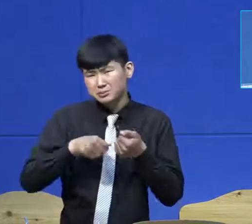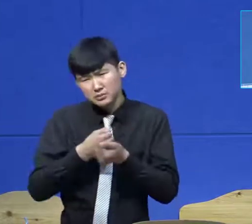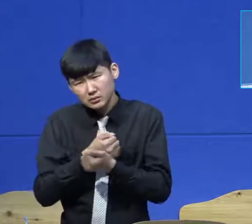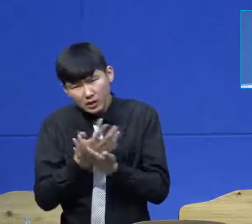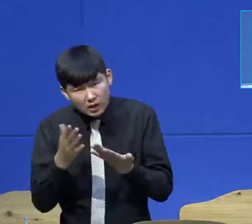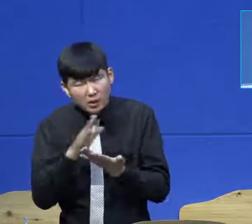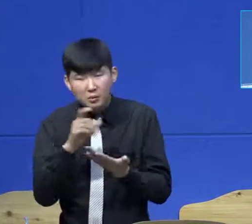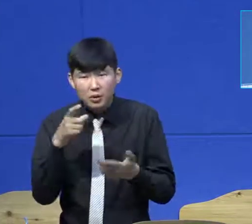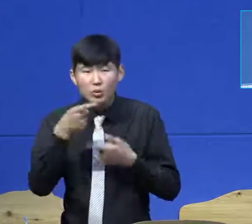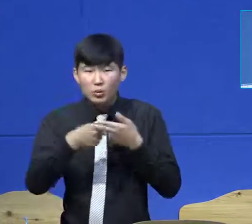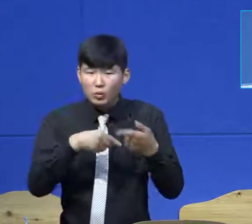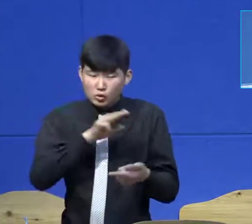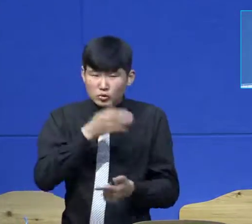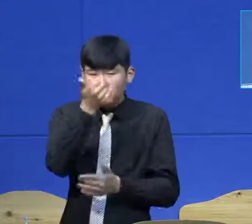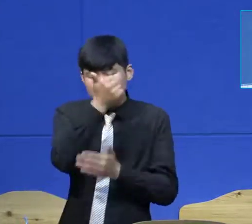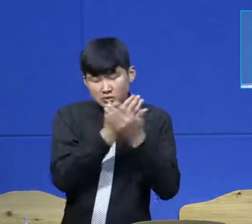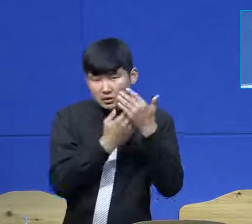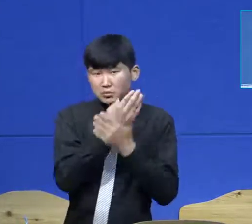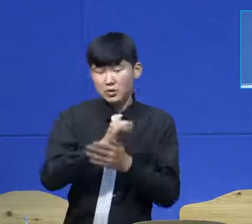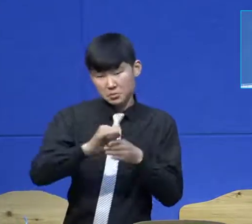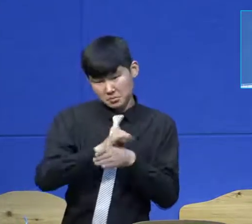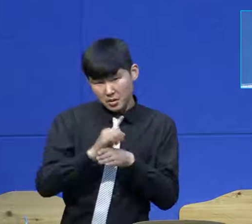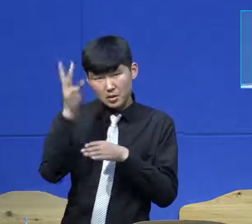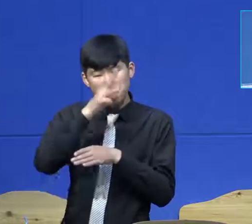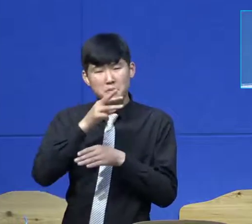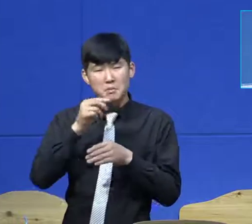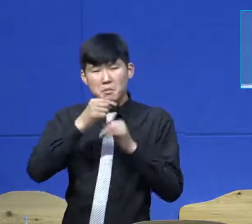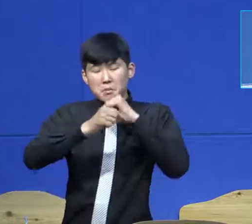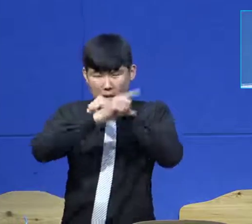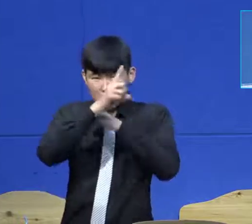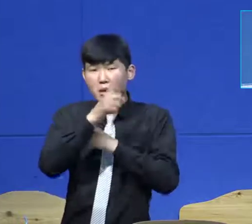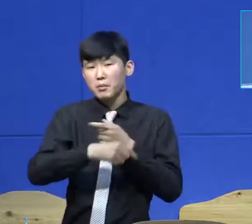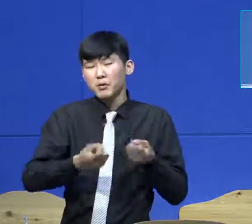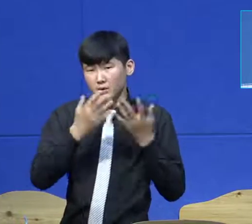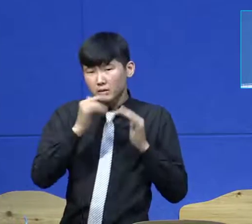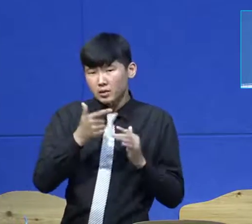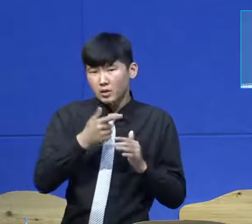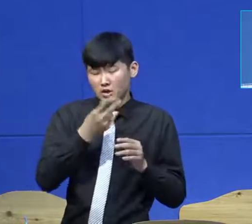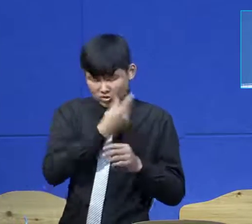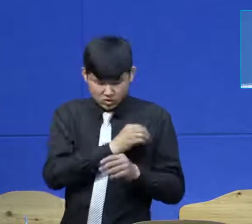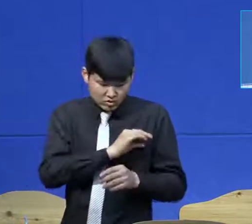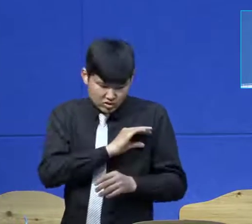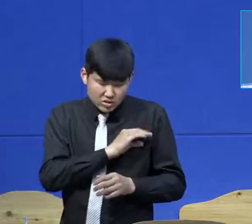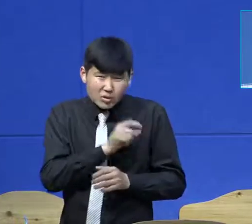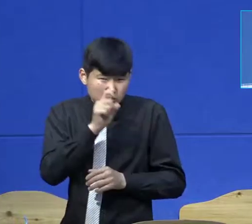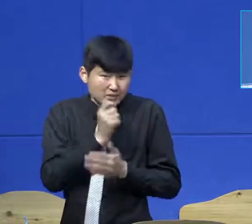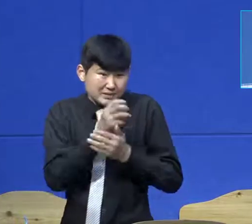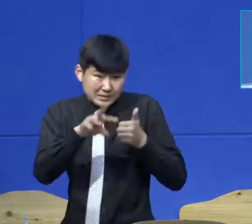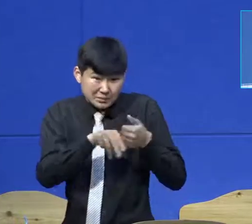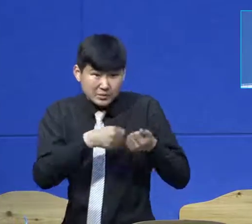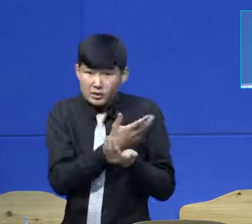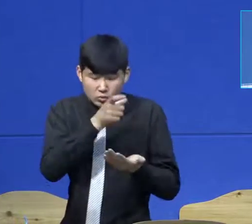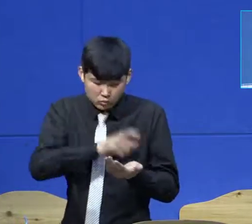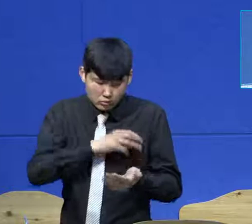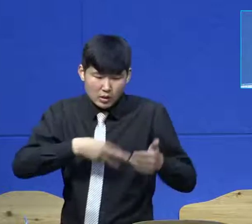вэ гэдгийнхаа төлөө залбирч бэлдүүл мэрэгүү ухаан бий болдог. Тэгээд чин сэтгэлээсээ хүсээ сайн мэдээ тараавал тэр хүний сэтгэл